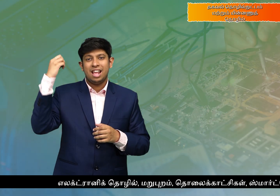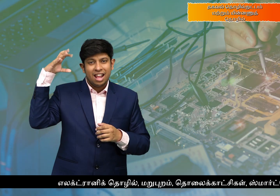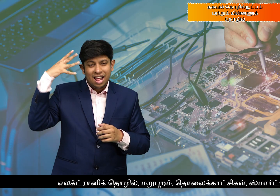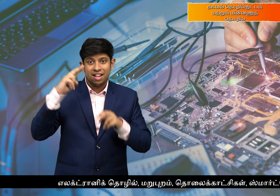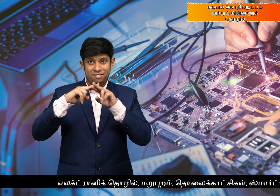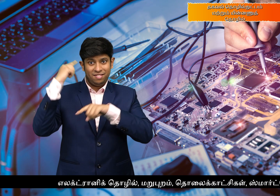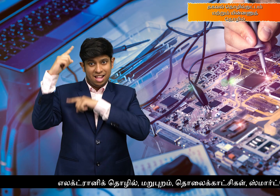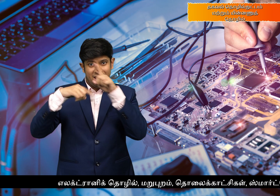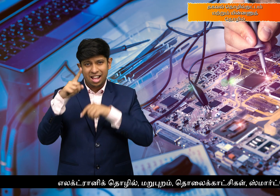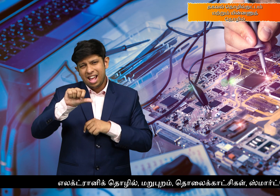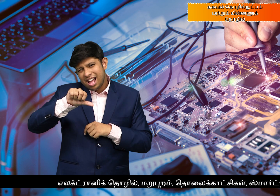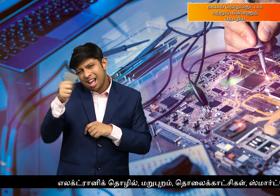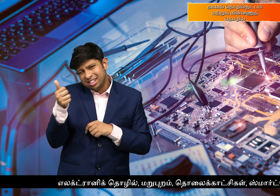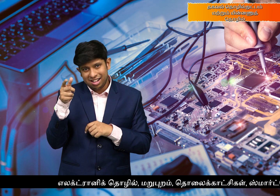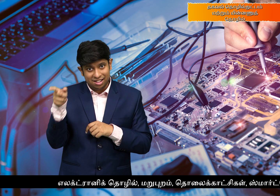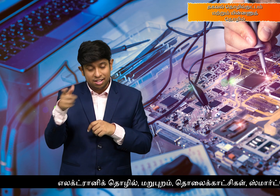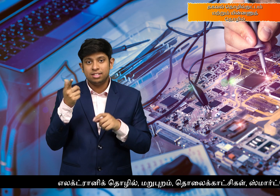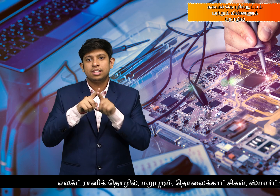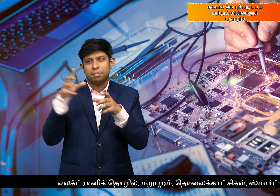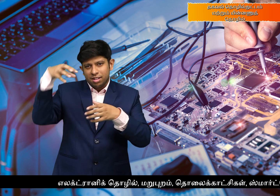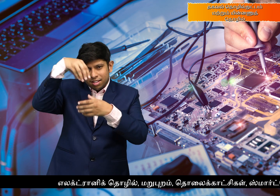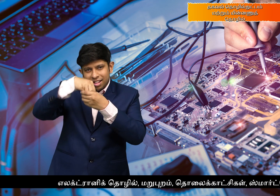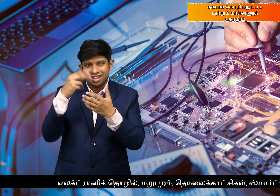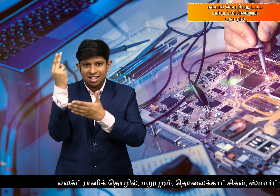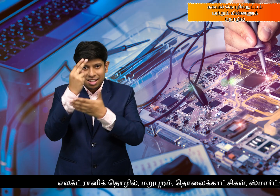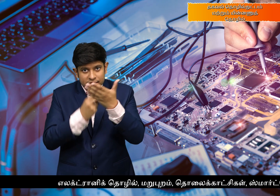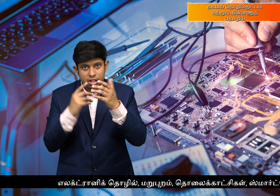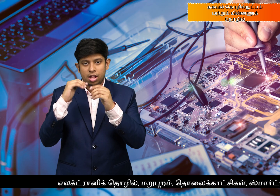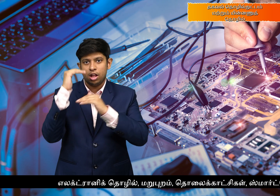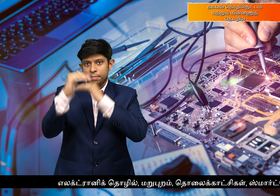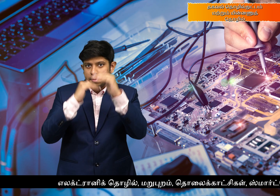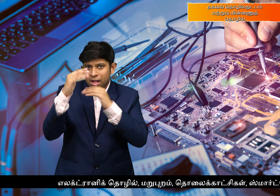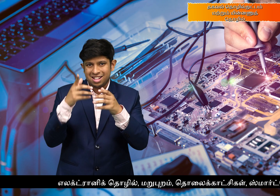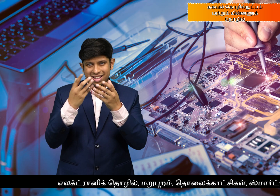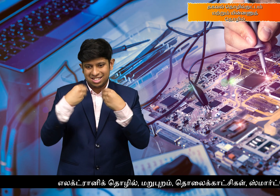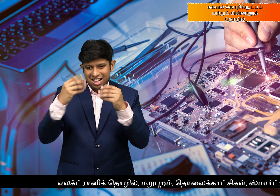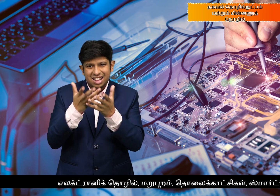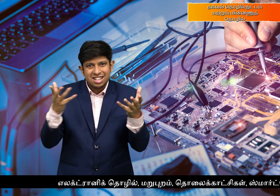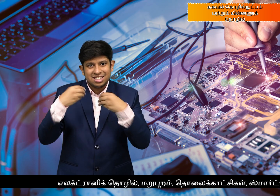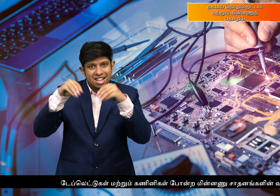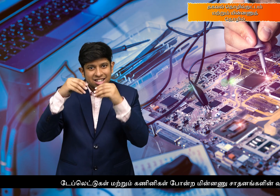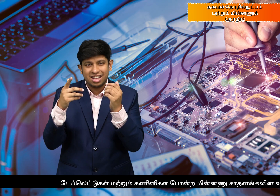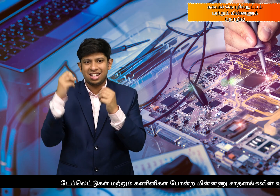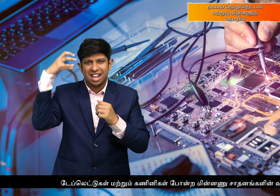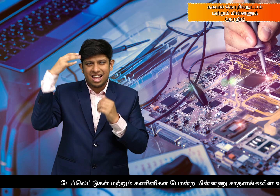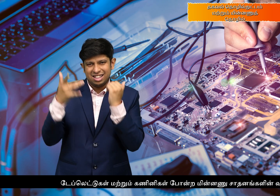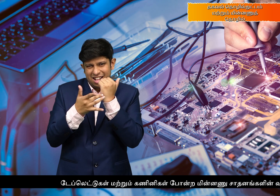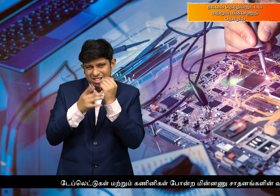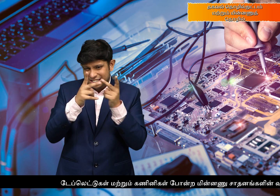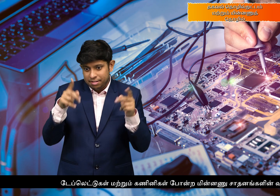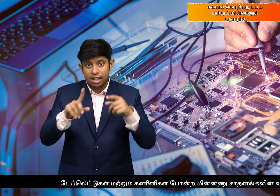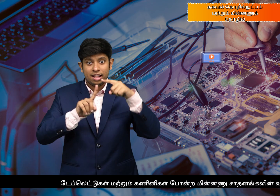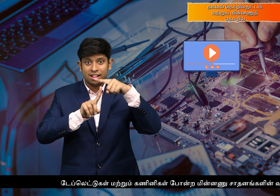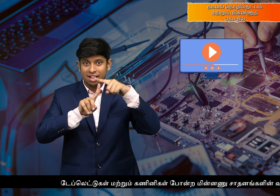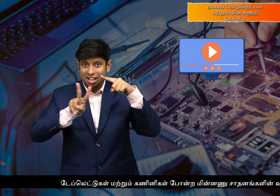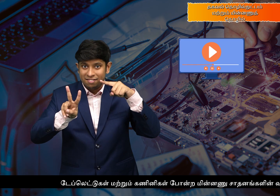தரவு பரிமாற்றத்திற்கும் பயன்படுவதை குறிக்கிறது. எலக்ட்ரானிக் தொழில் மறுபுறம் தொலைக்காட்சிகள், ஸ்மார்ட் போன்கள், டேப்லெட்டுகள் மற்றும்